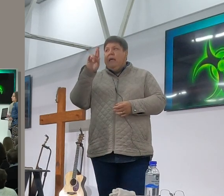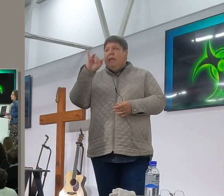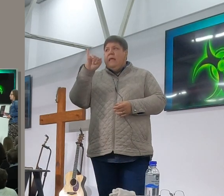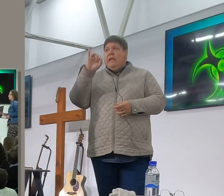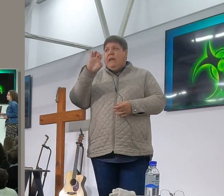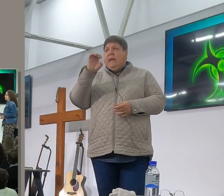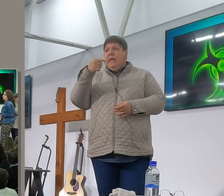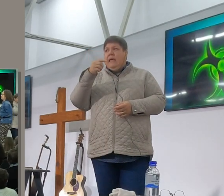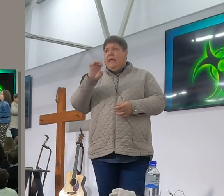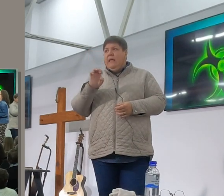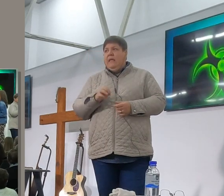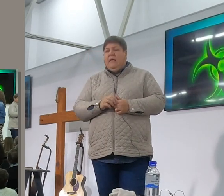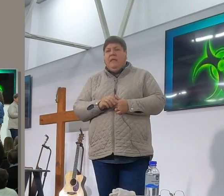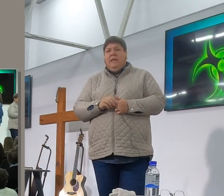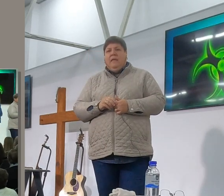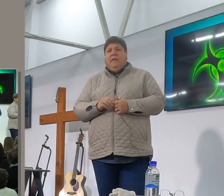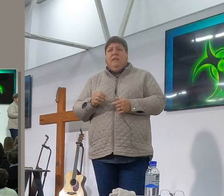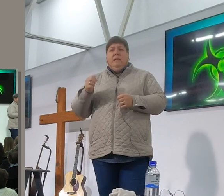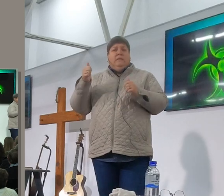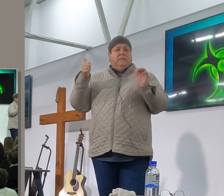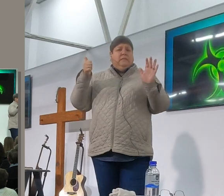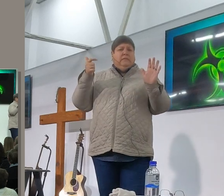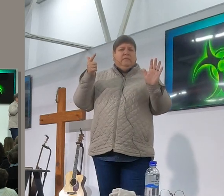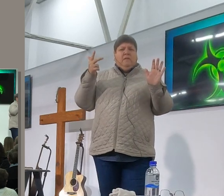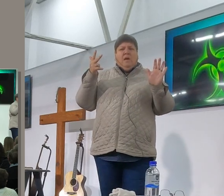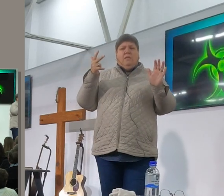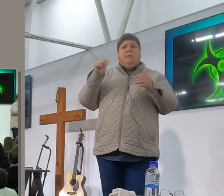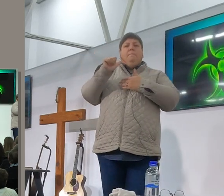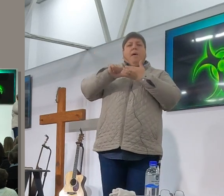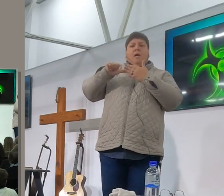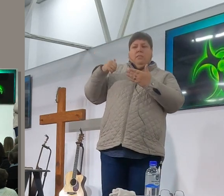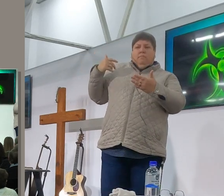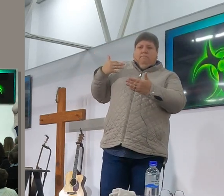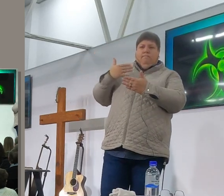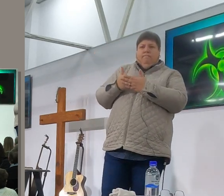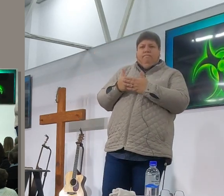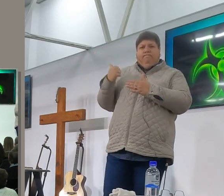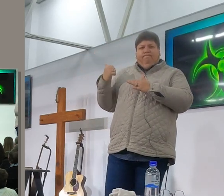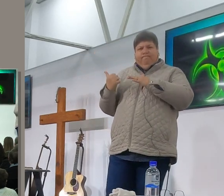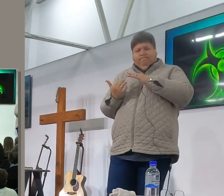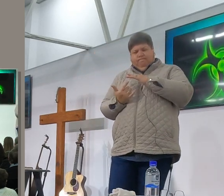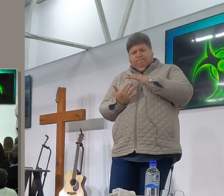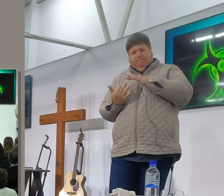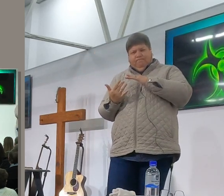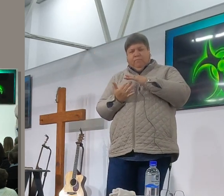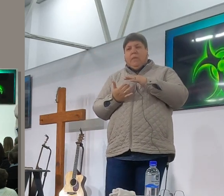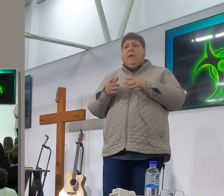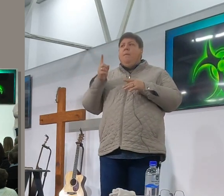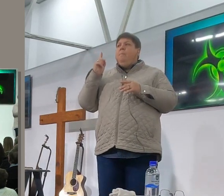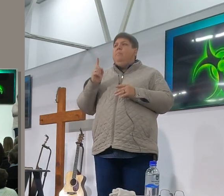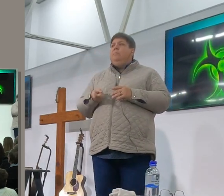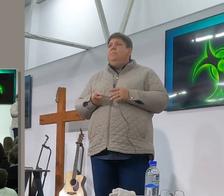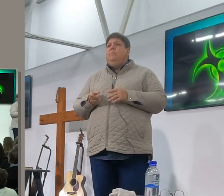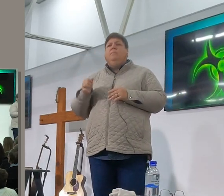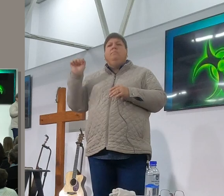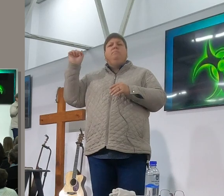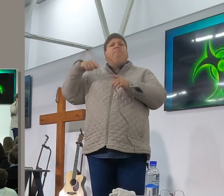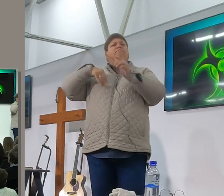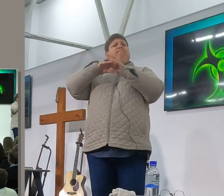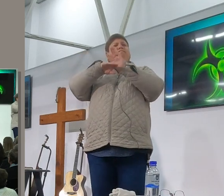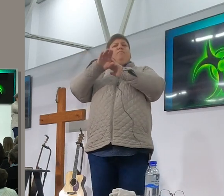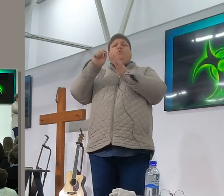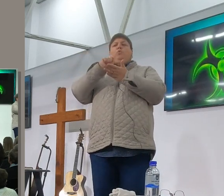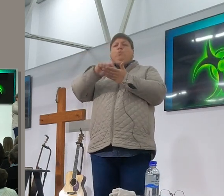Sy het haar die laaste, seker 6, 7, 8 maande het sy haar bemoei met wat in ons skole